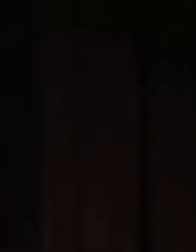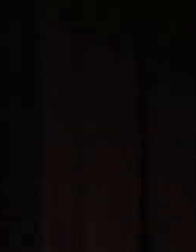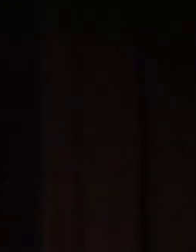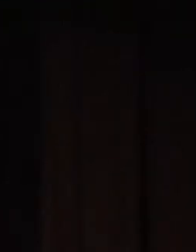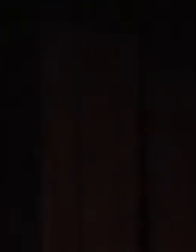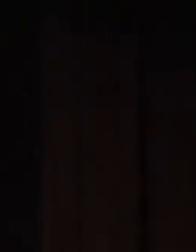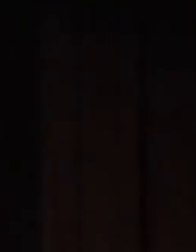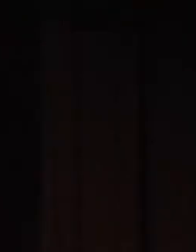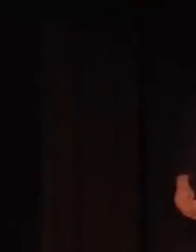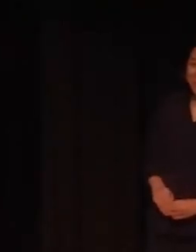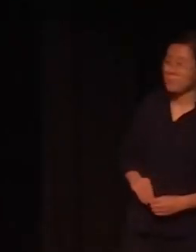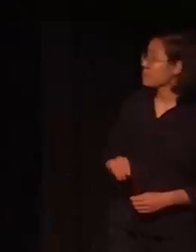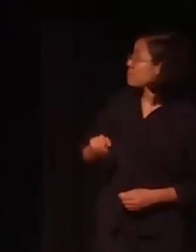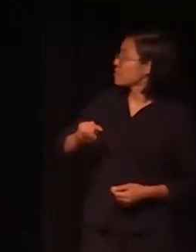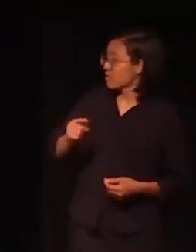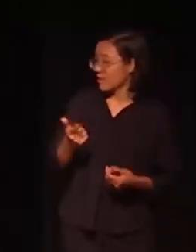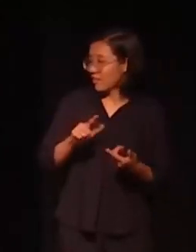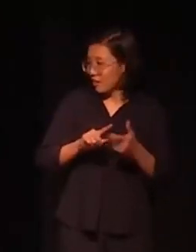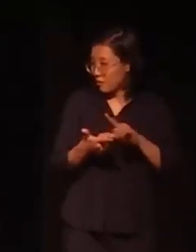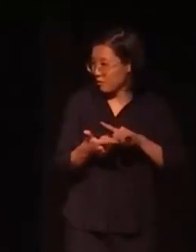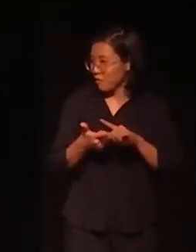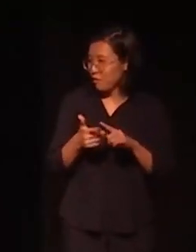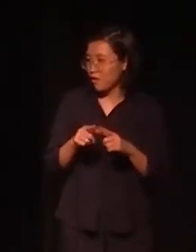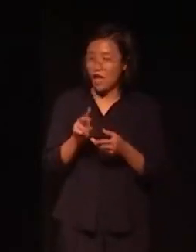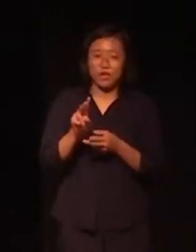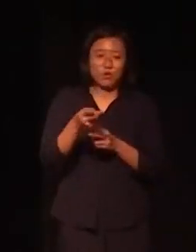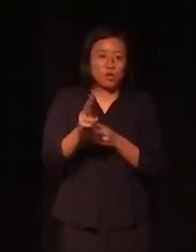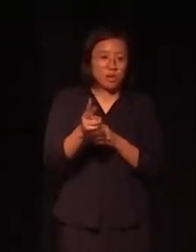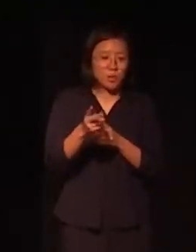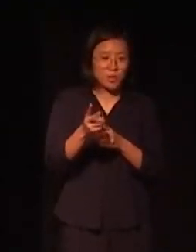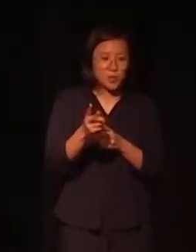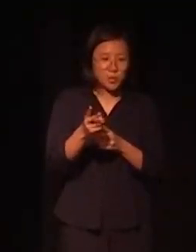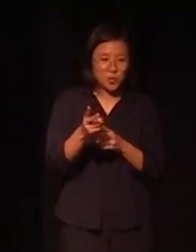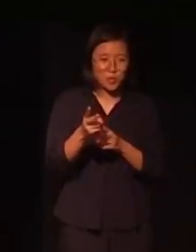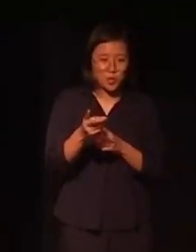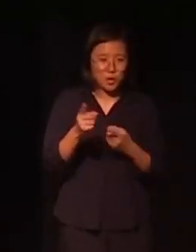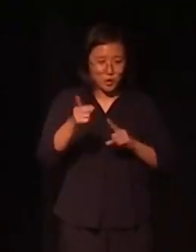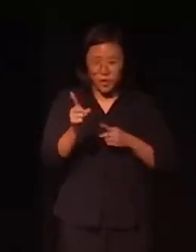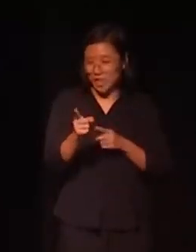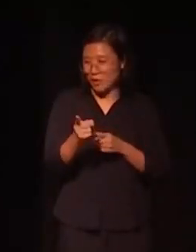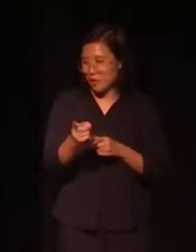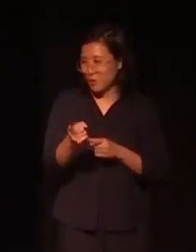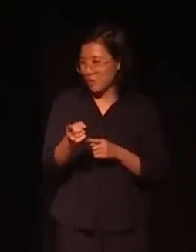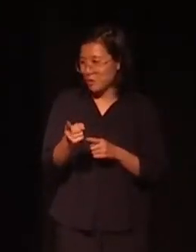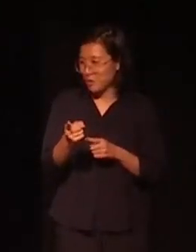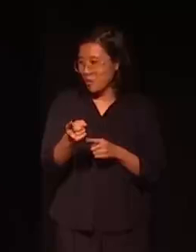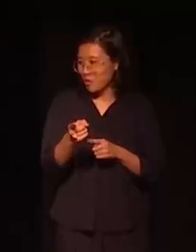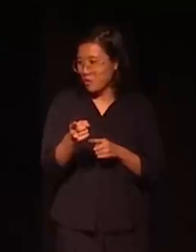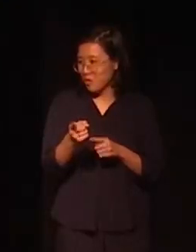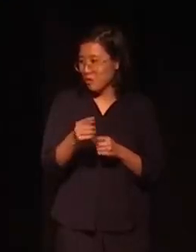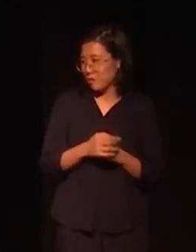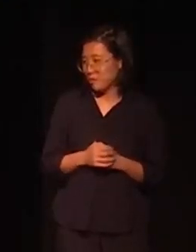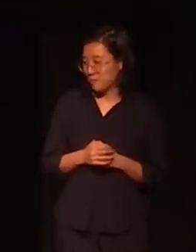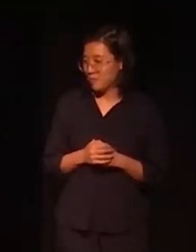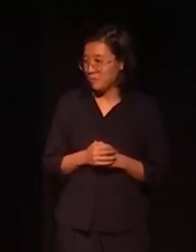be skewering. We do it 串烧, skewer pork fillets and things